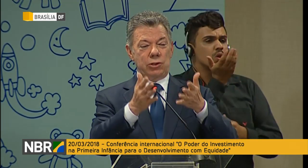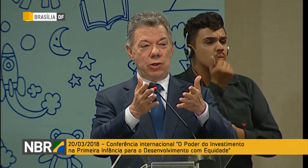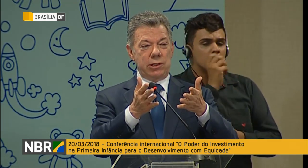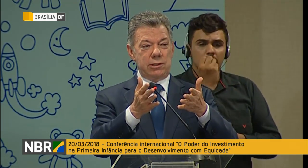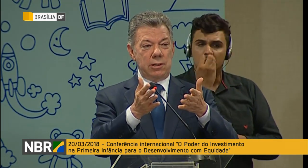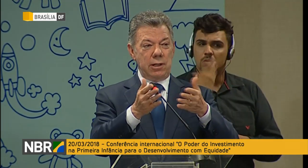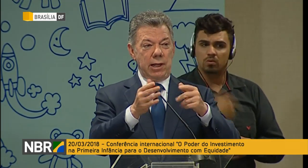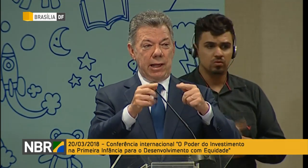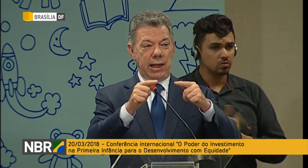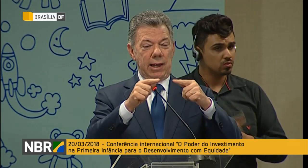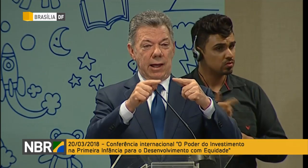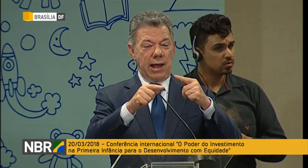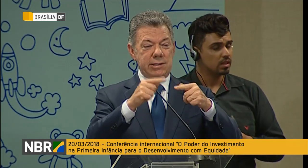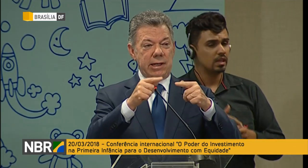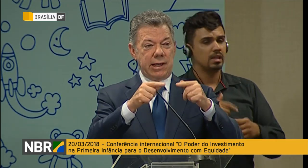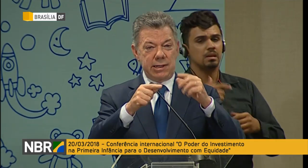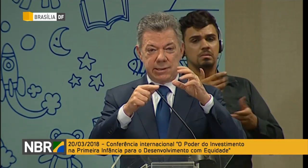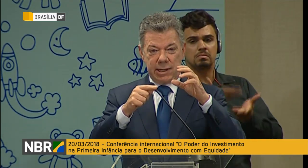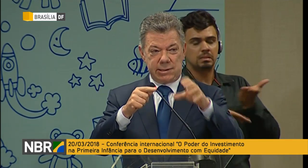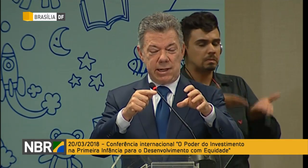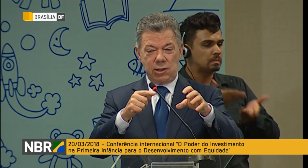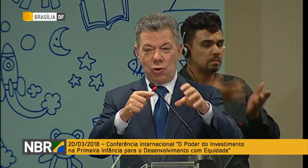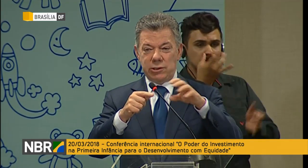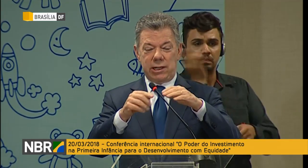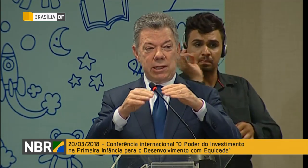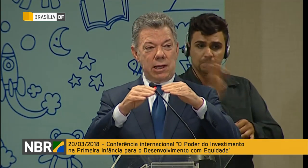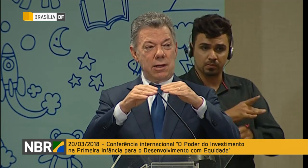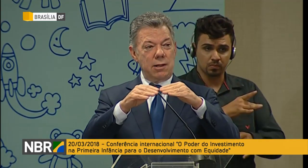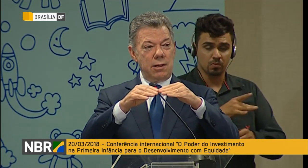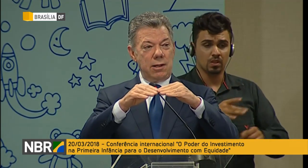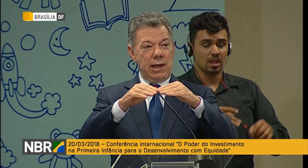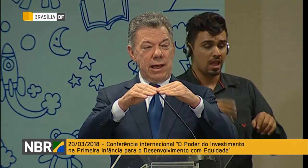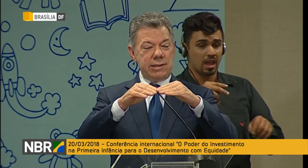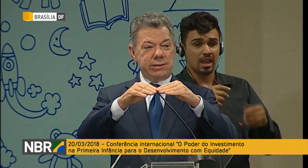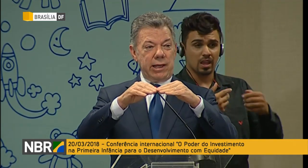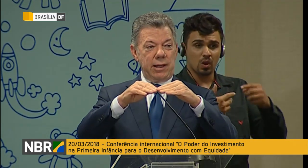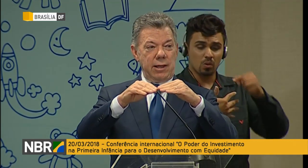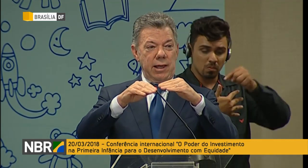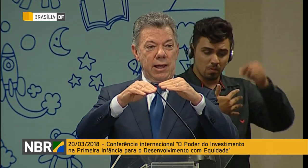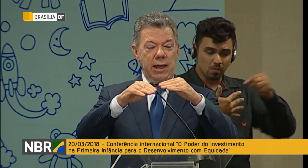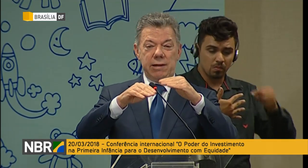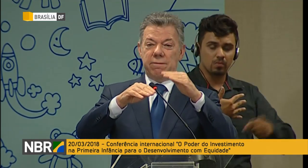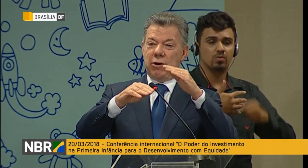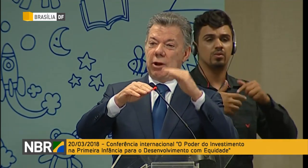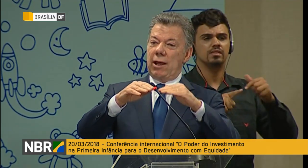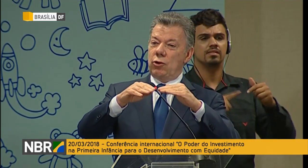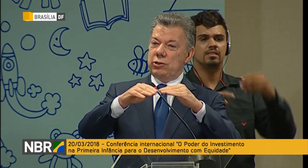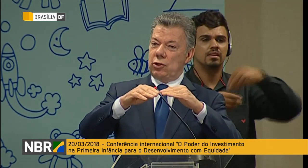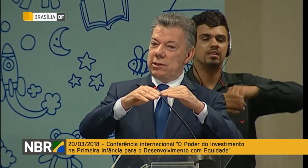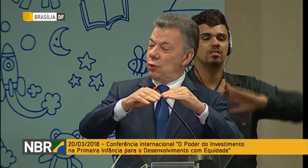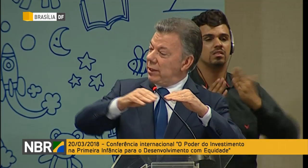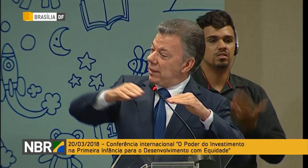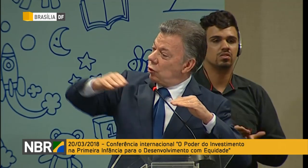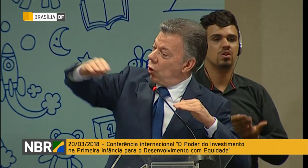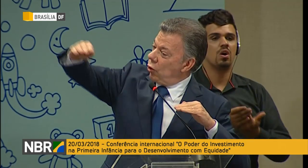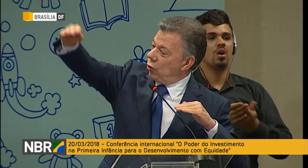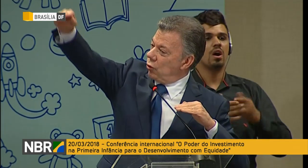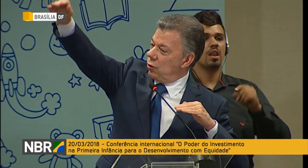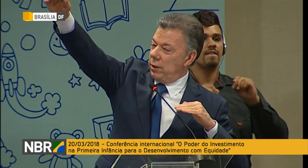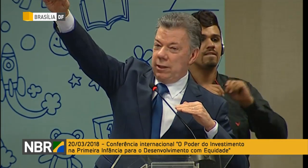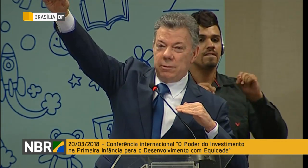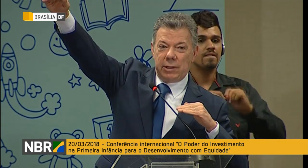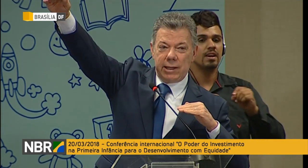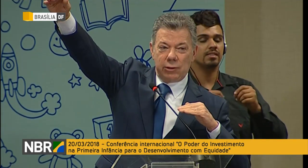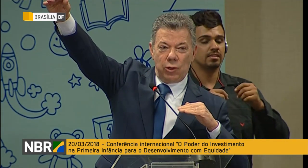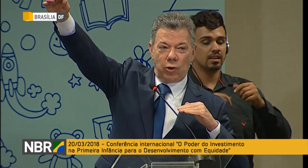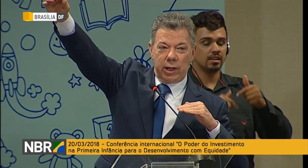alimentada, e vemos as condições que fazem com que essa criança ela esteja de